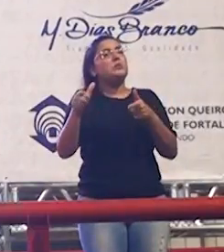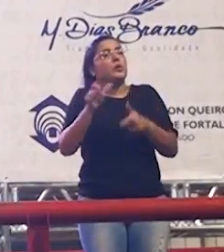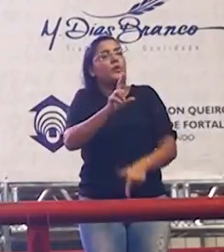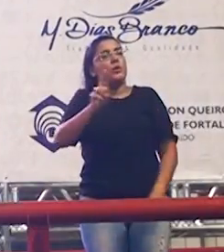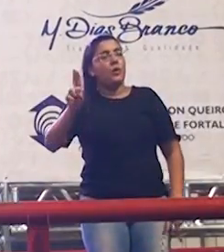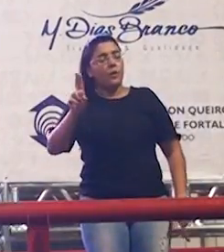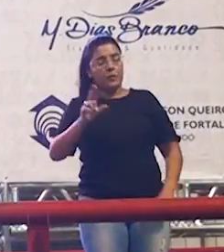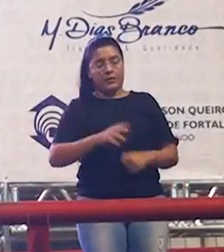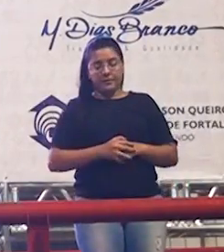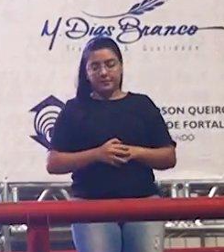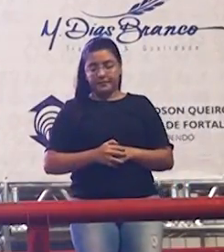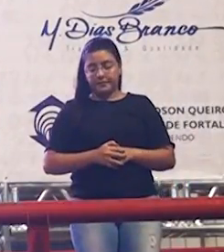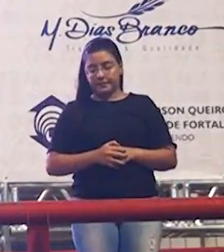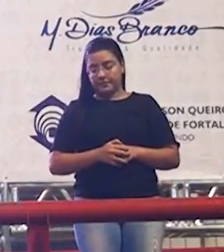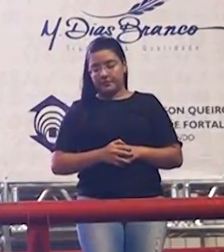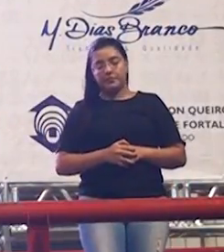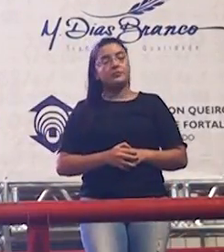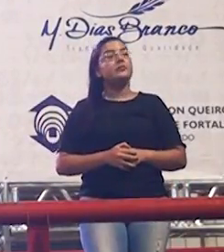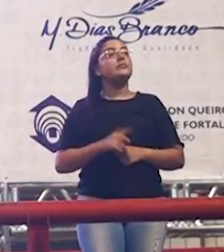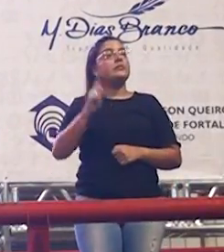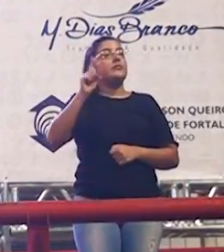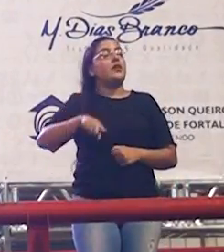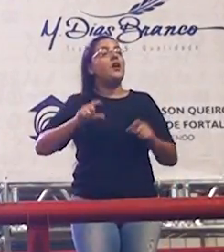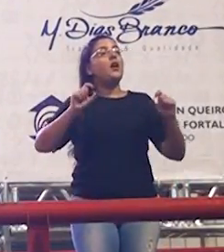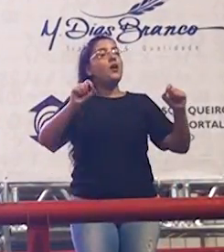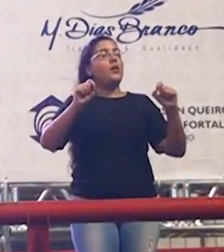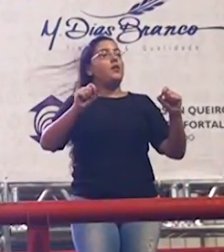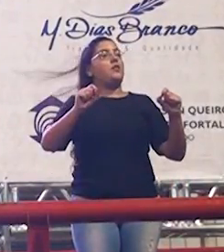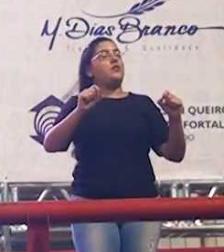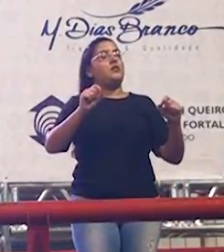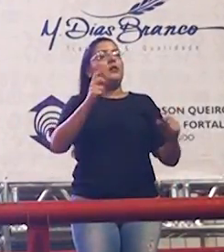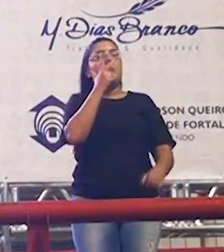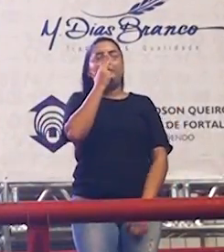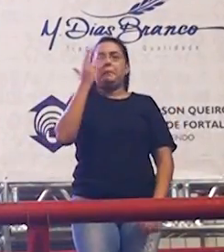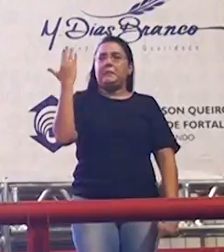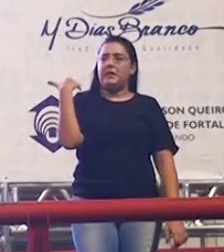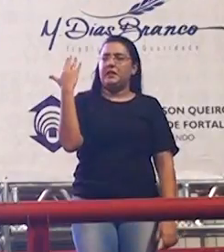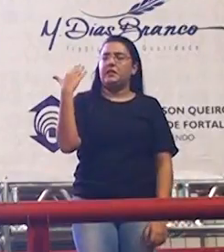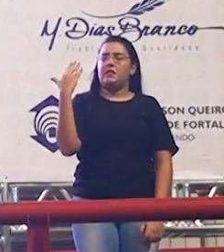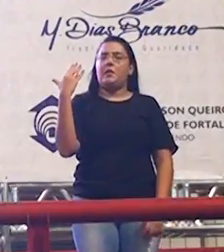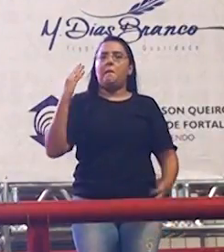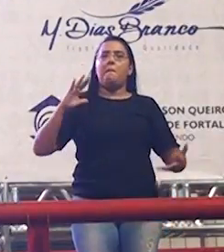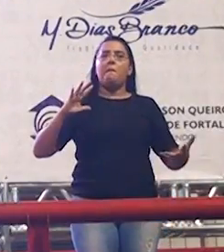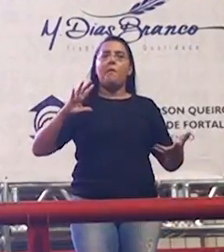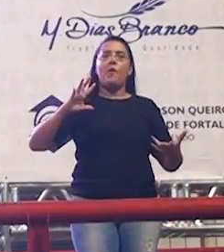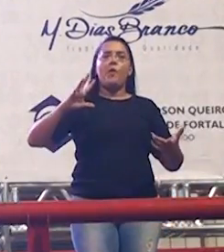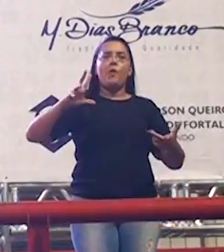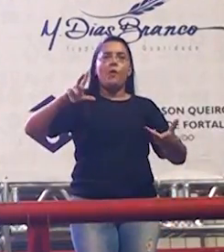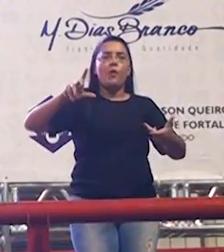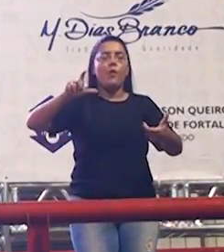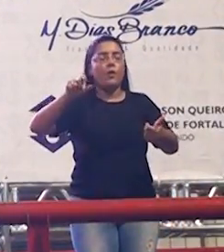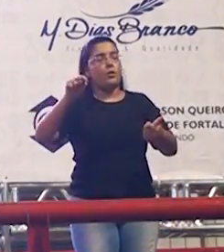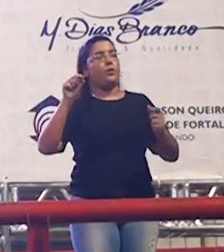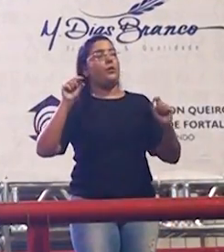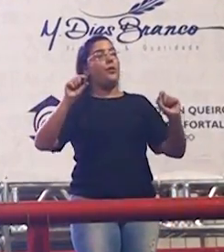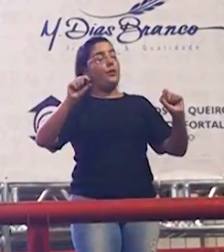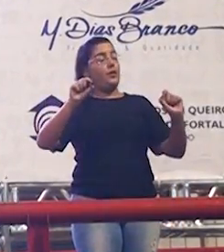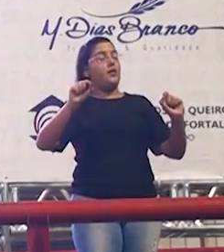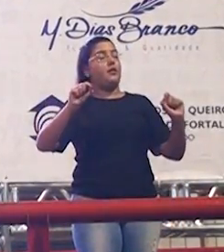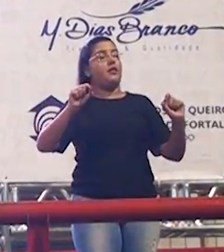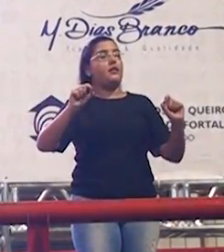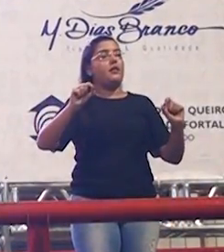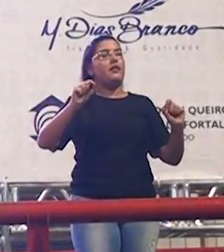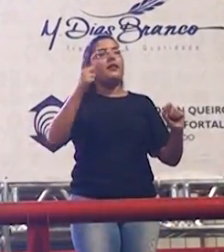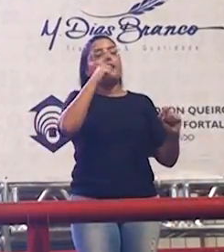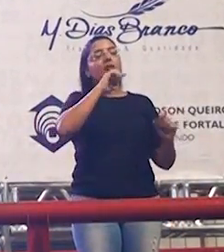amarelas? Isso é uma visão muito hatzeliana do mundo. Vocês sabem